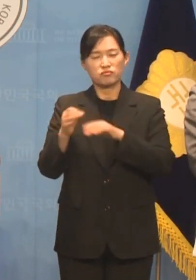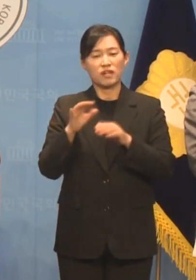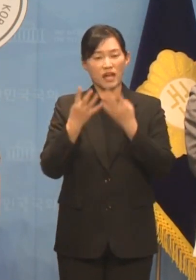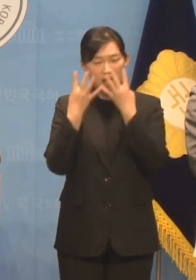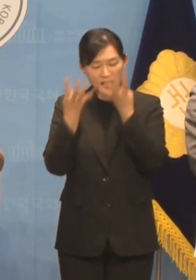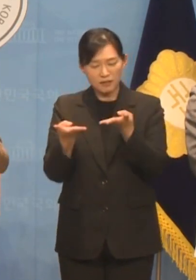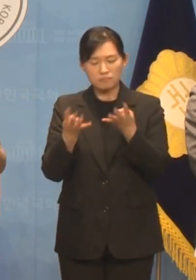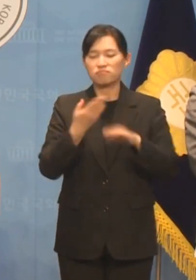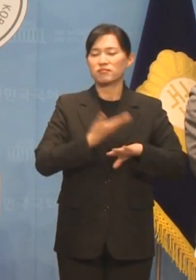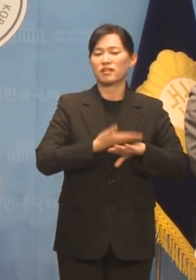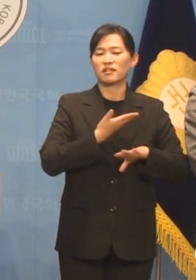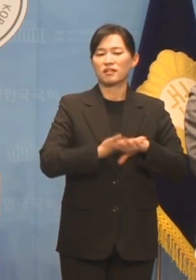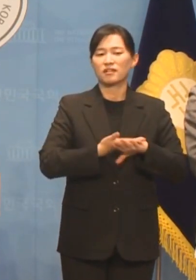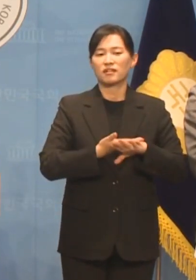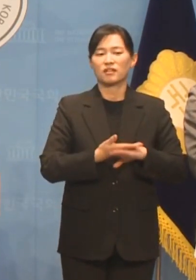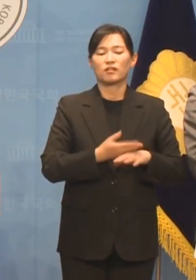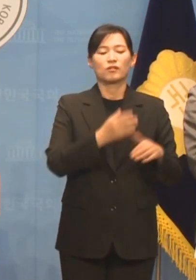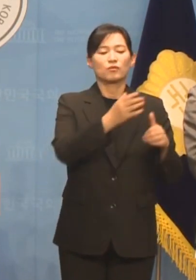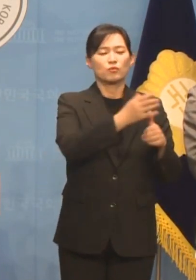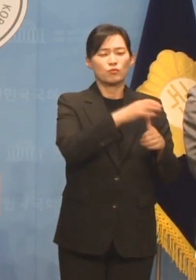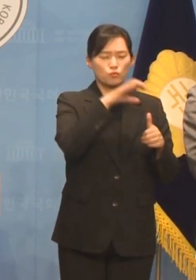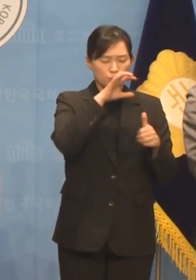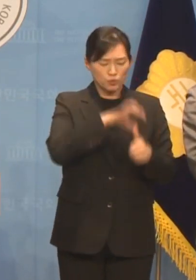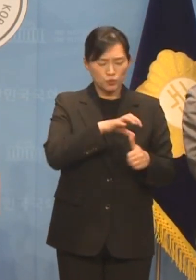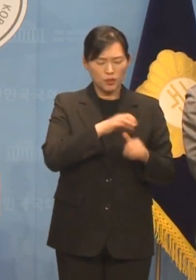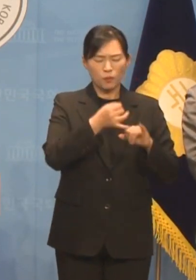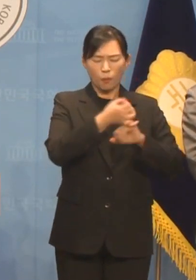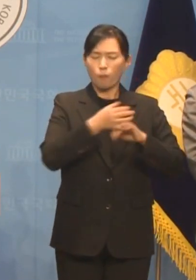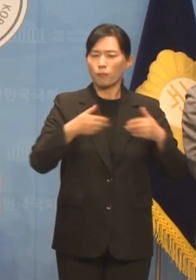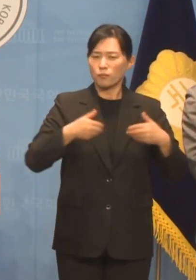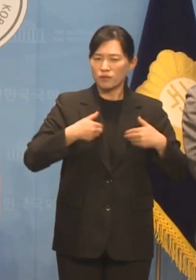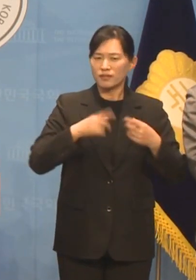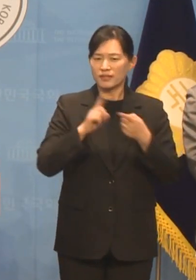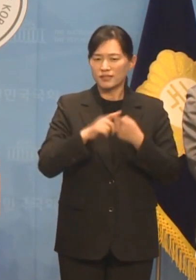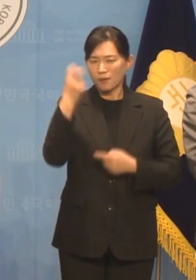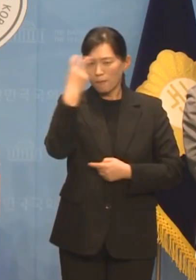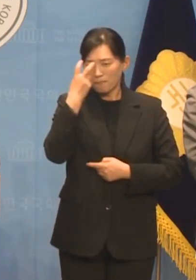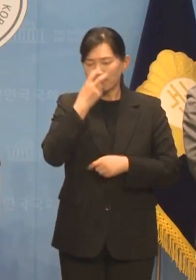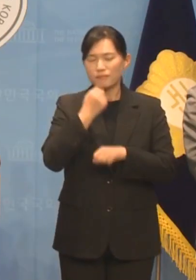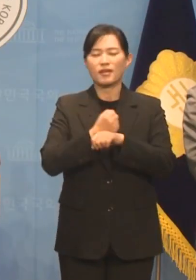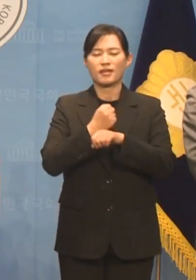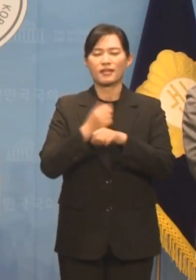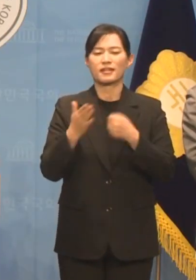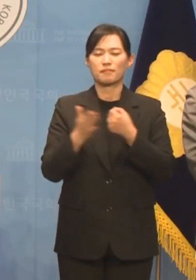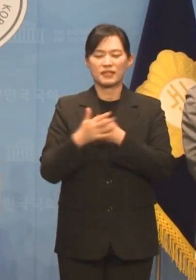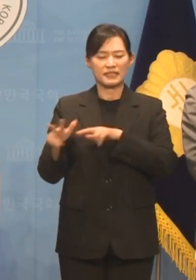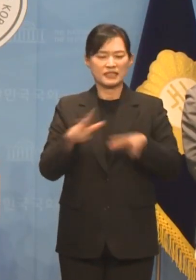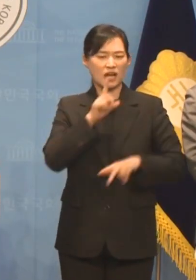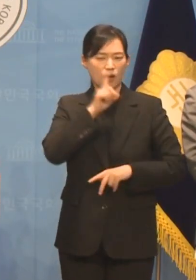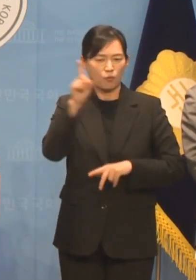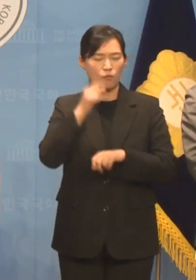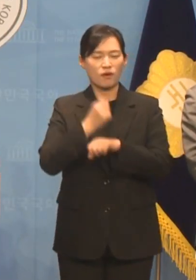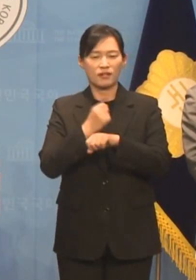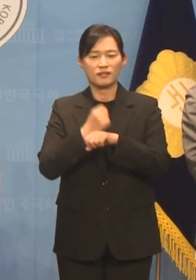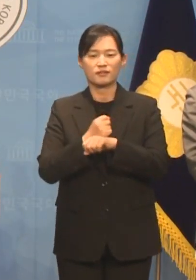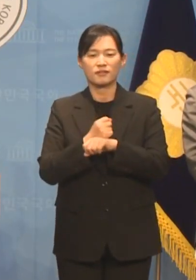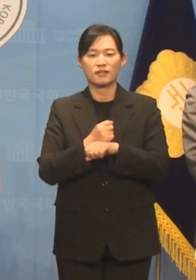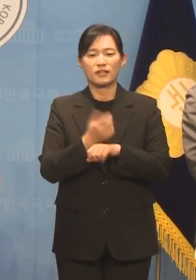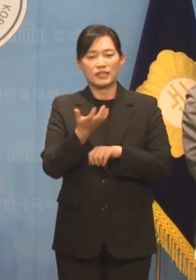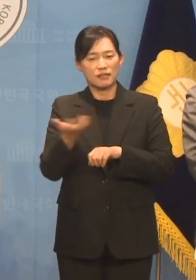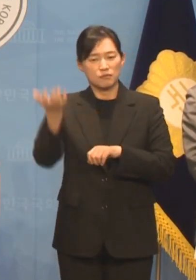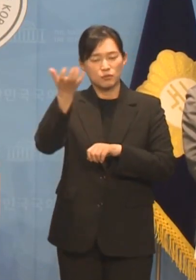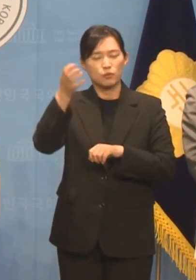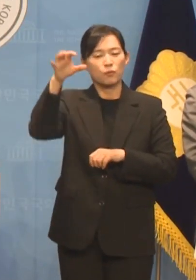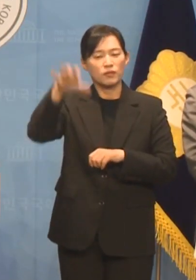조항과 달리 구속의 근본적인 필요성에 대해서 검토하는 조항이므로 즉시 항고에 의해서